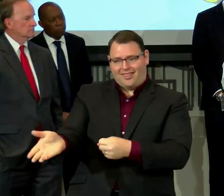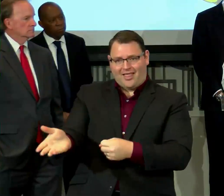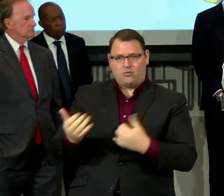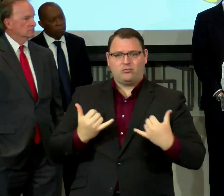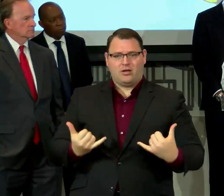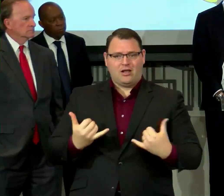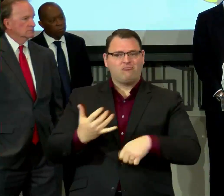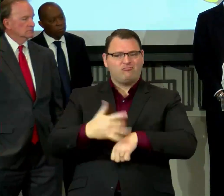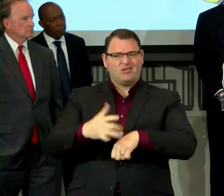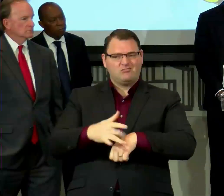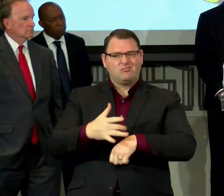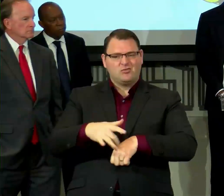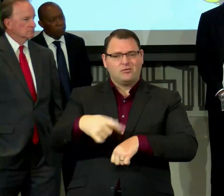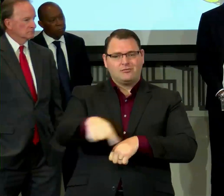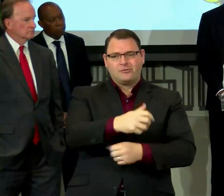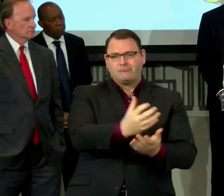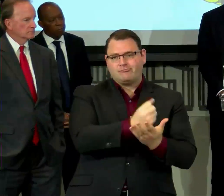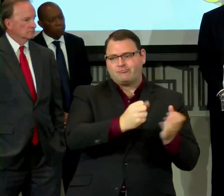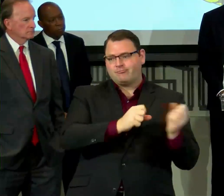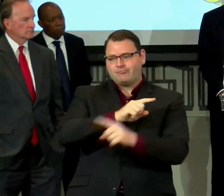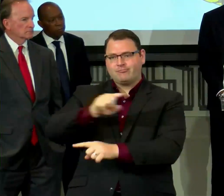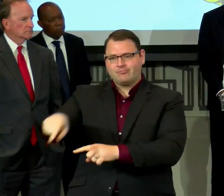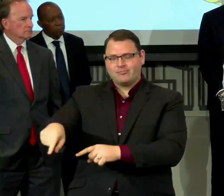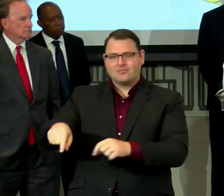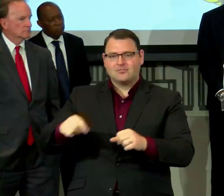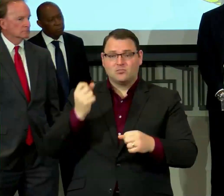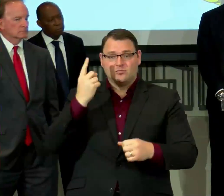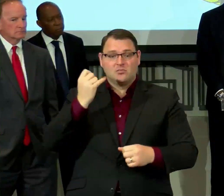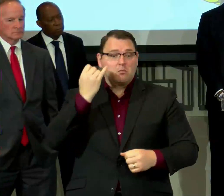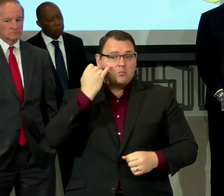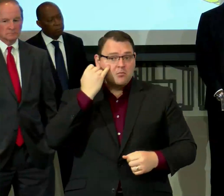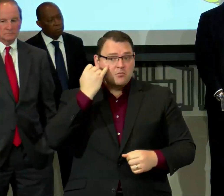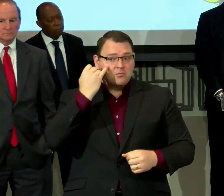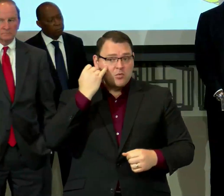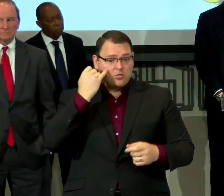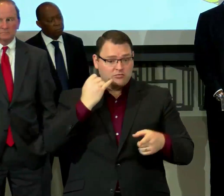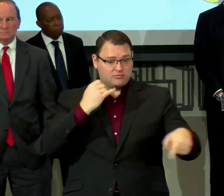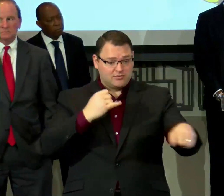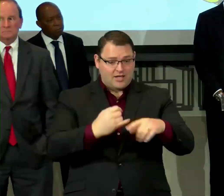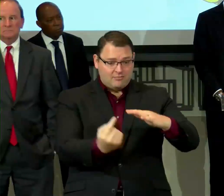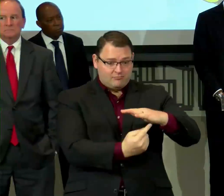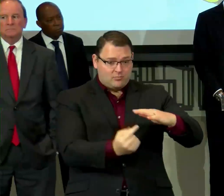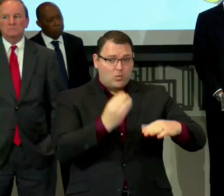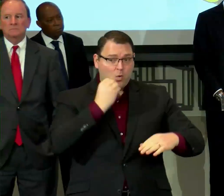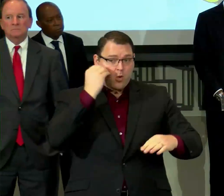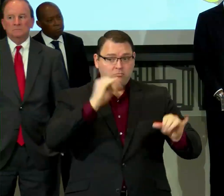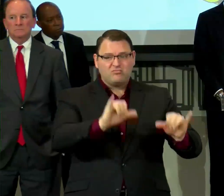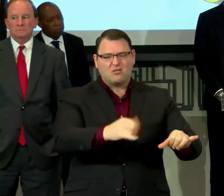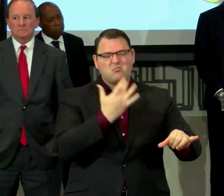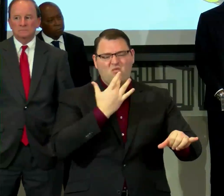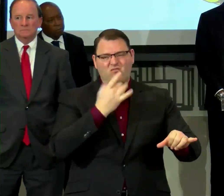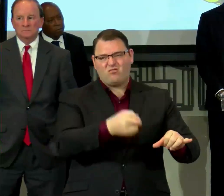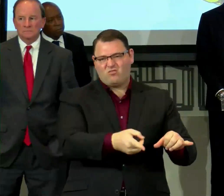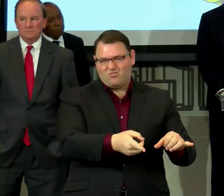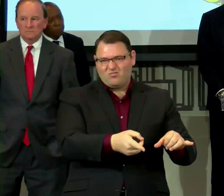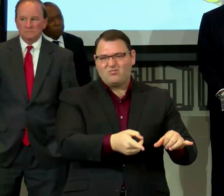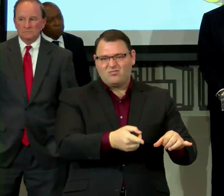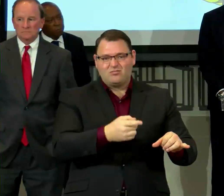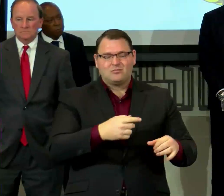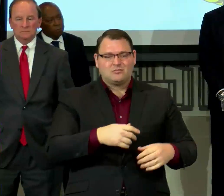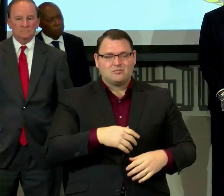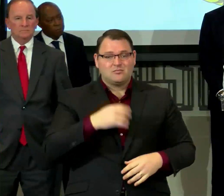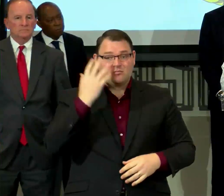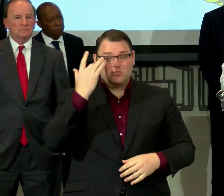momento. Preferimos que si están en cuarentena que se mantengan en casa, porque ahí es la recomendación del